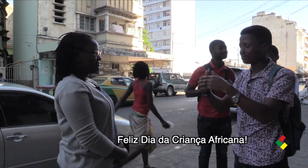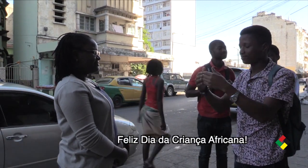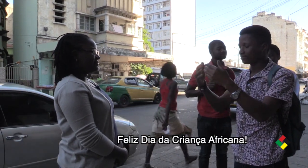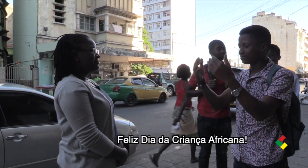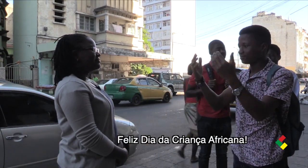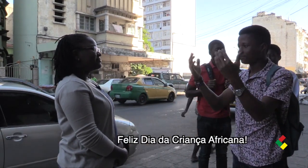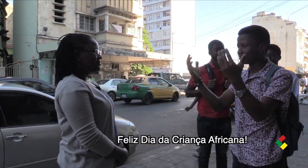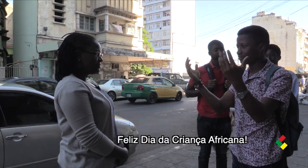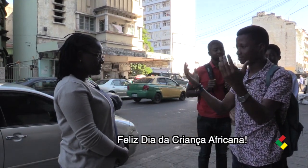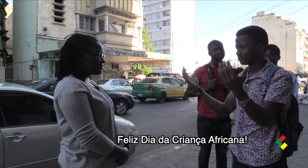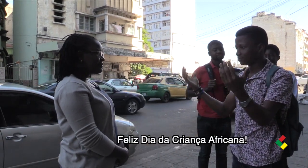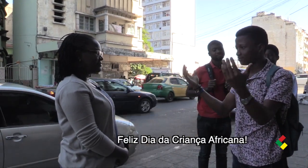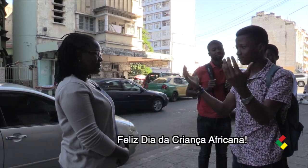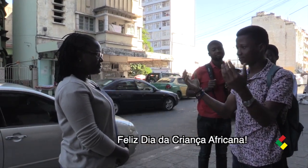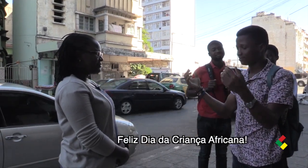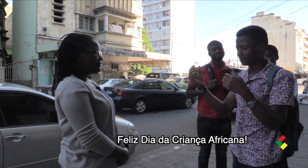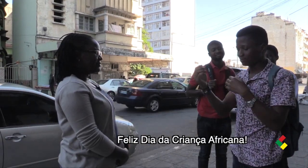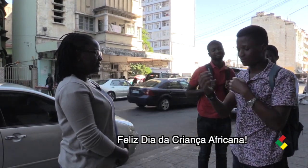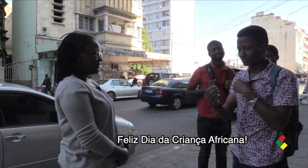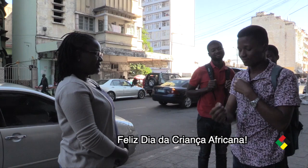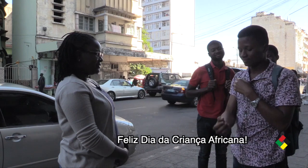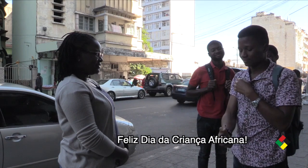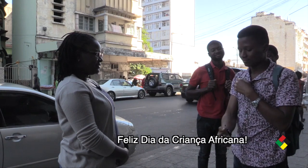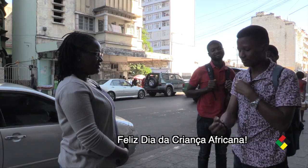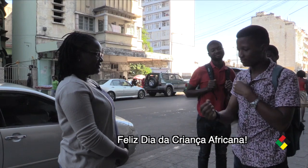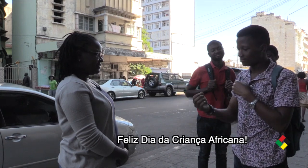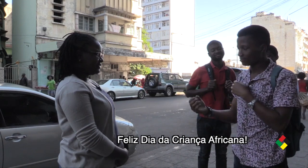Feliz Dia da Criança Africana!